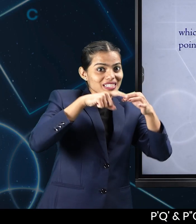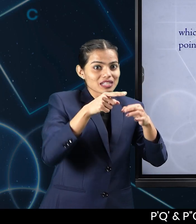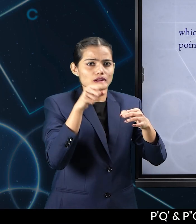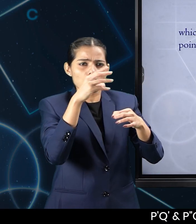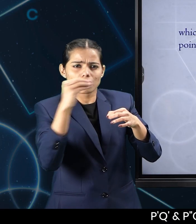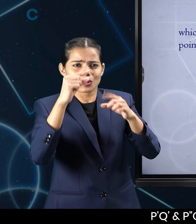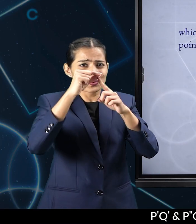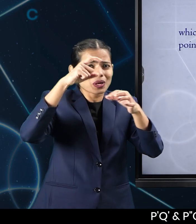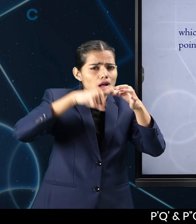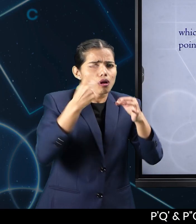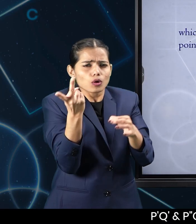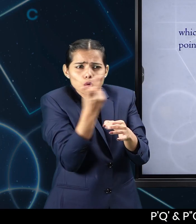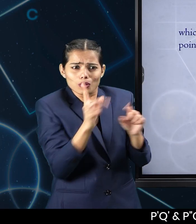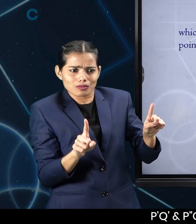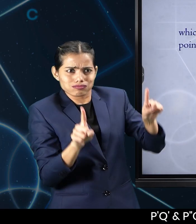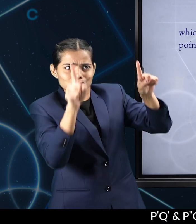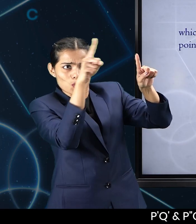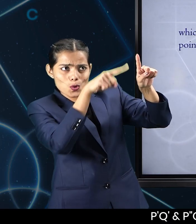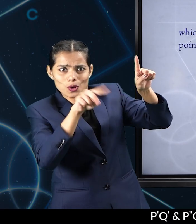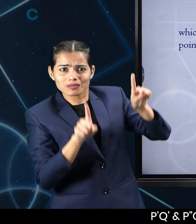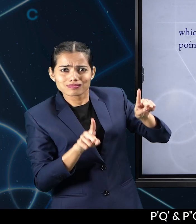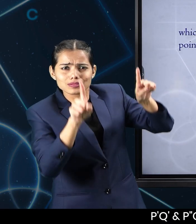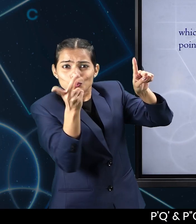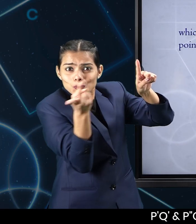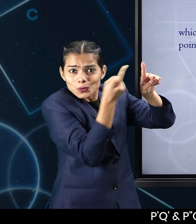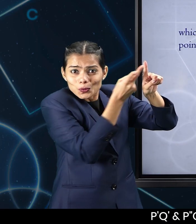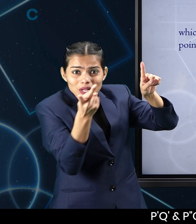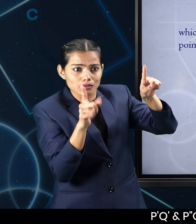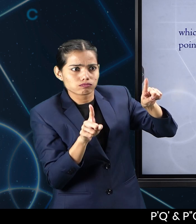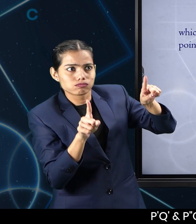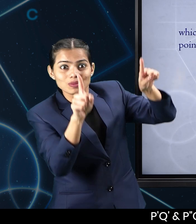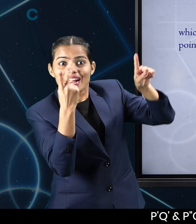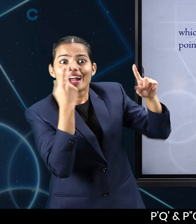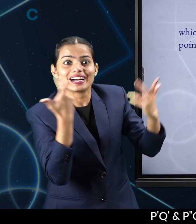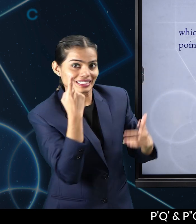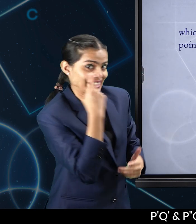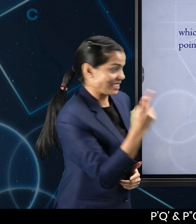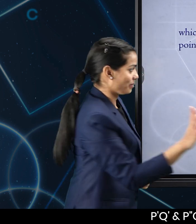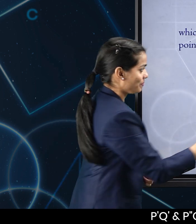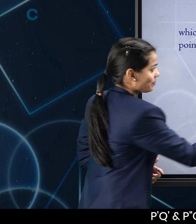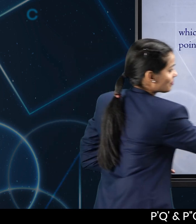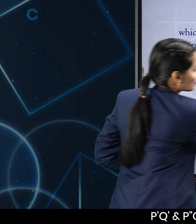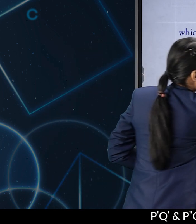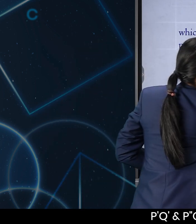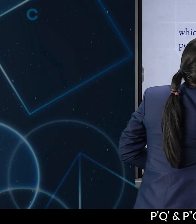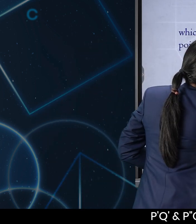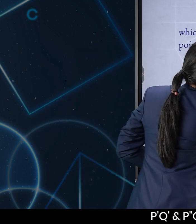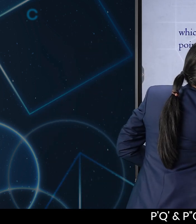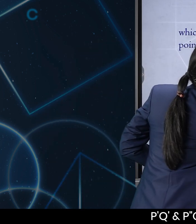पी डैश क्यू डैश एंड पी डैश क्यू डैश दो स्पर्शरेखीय हैं जो पी क्यू के समानांतर है।